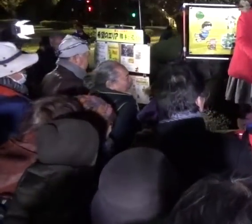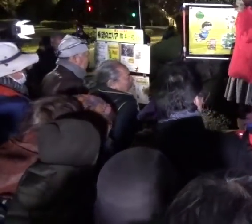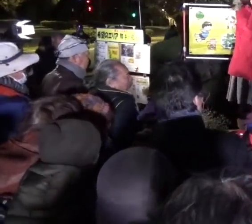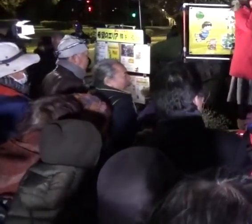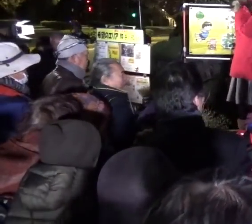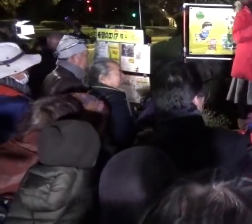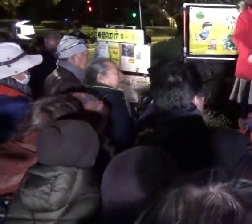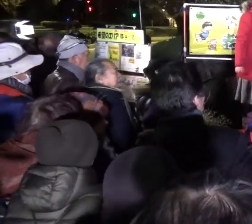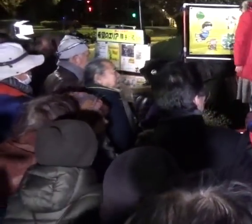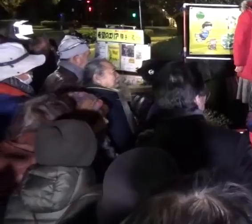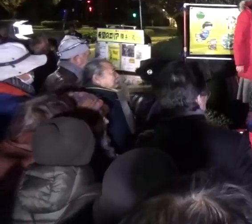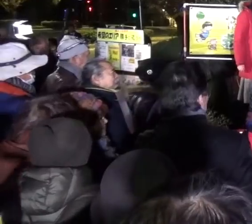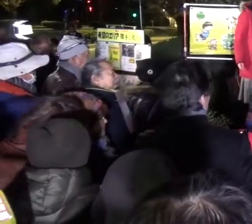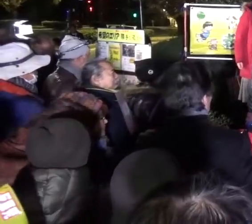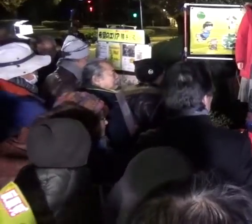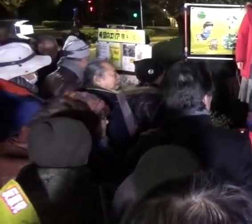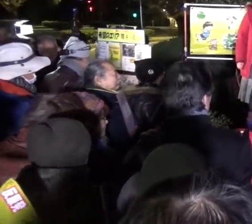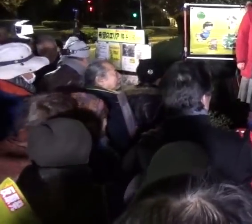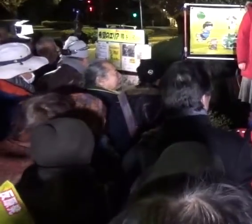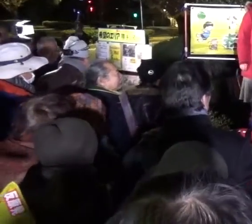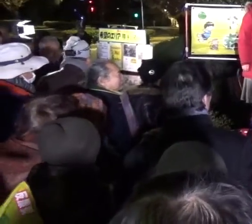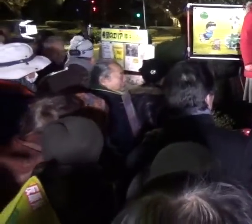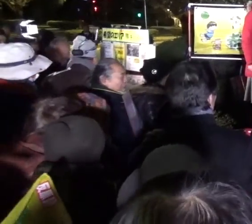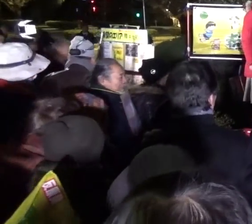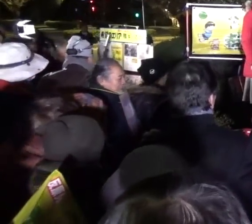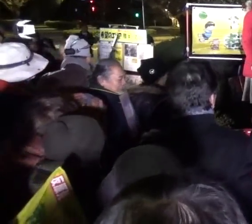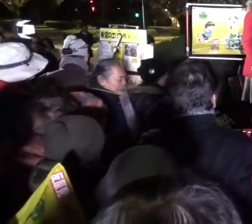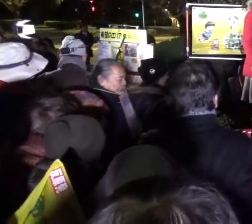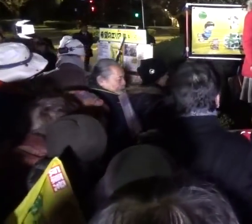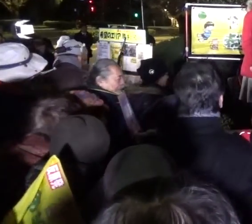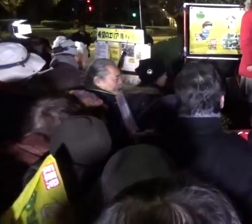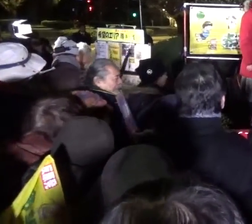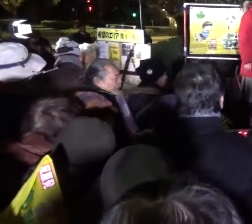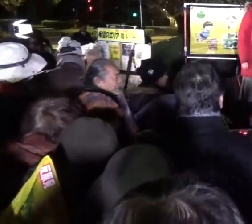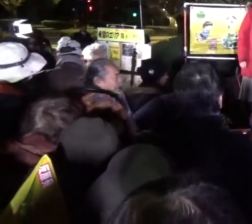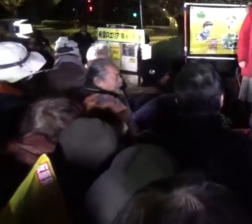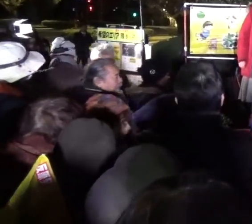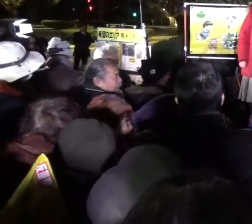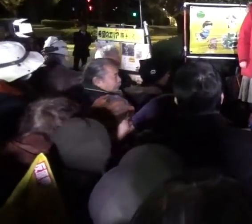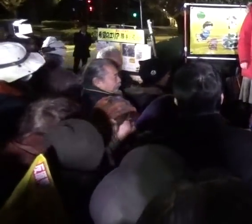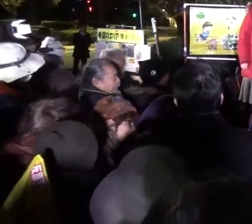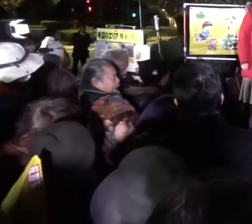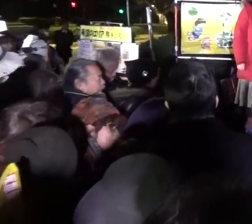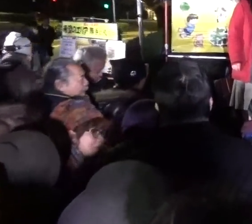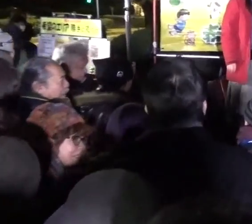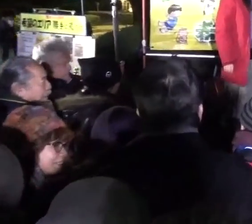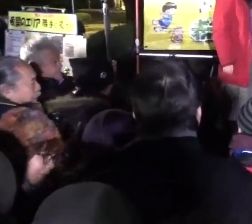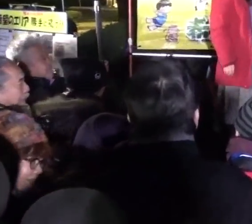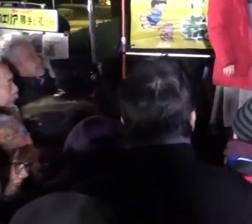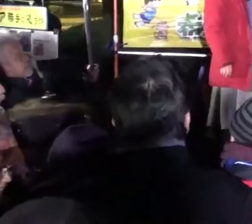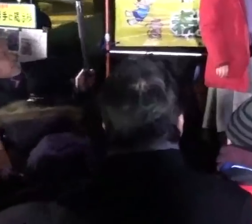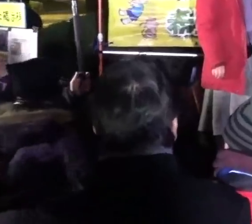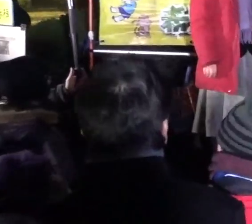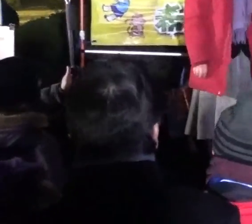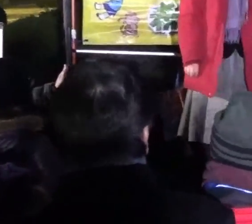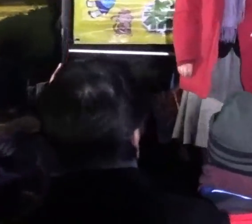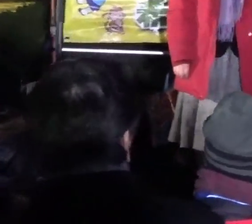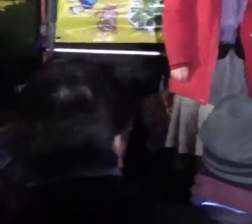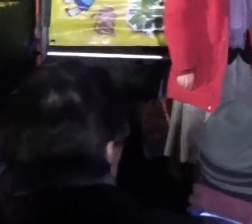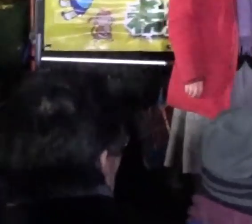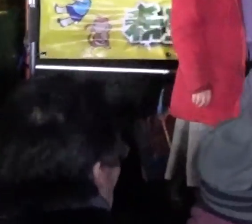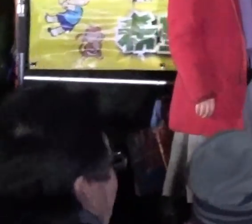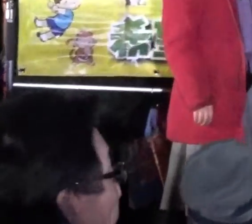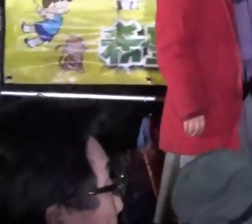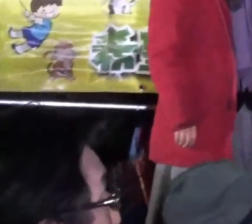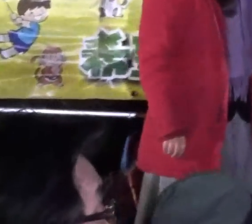を言っていただければと思います。来年からね、本当に来年2019年いい年にしましょ